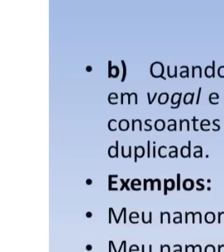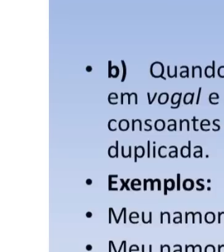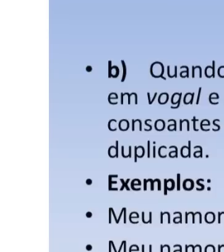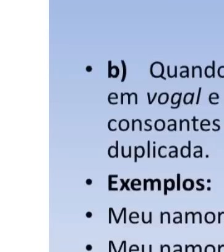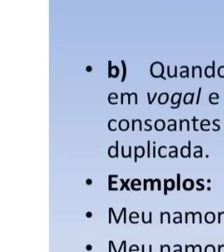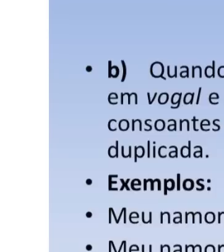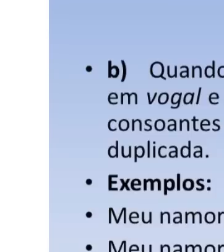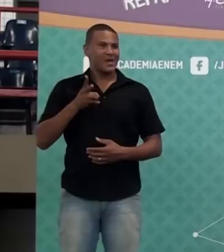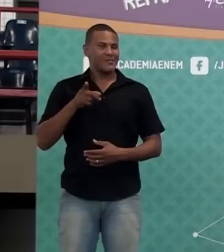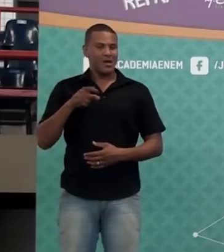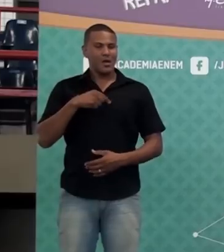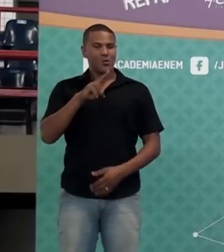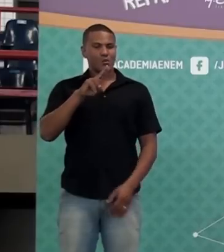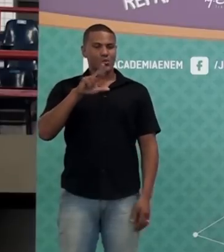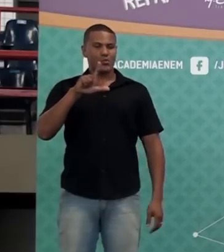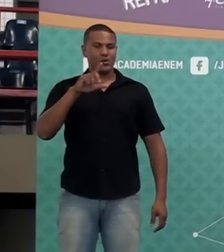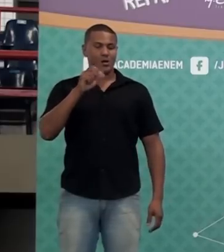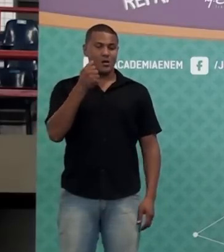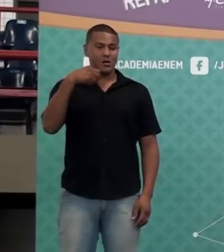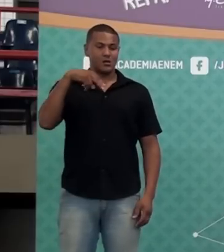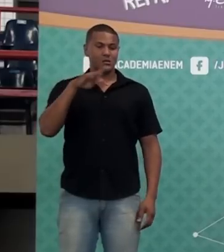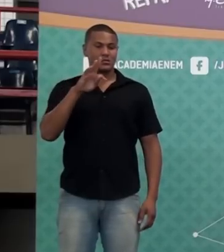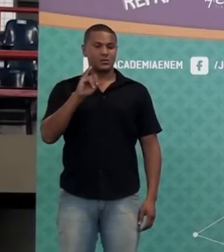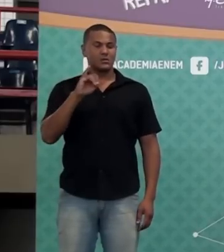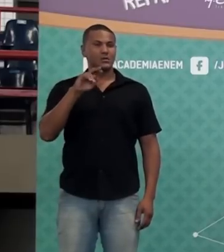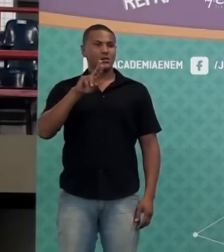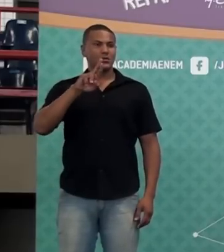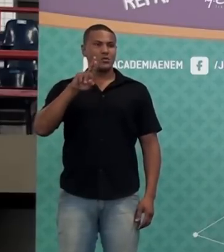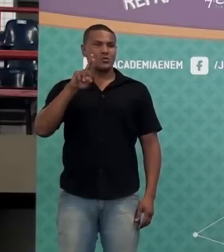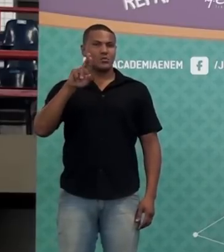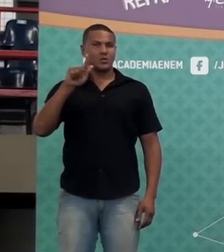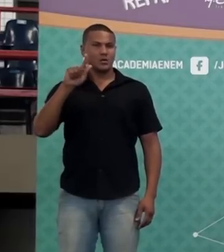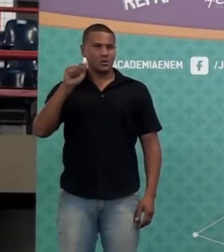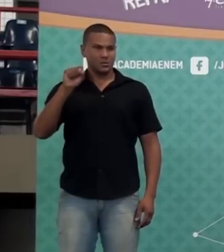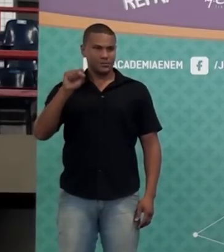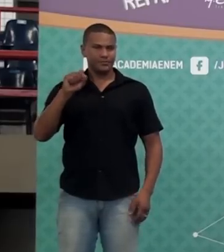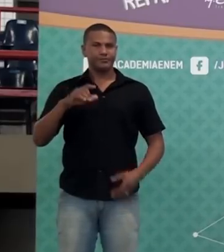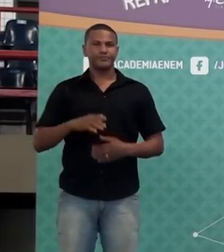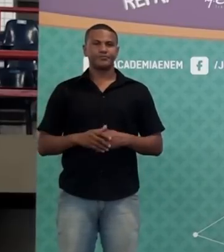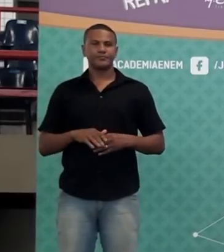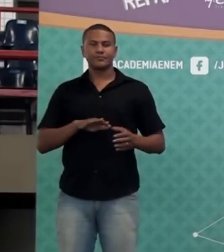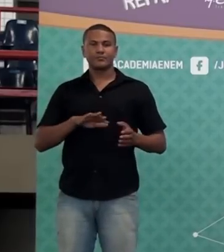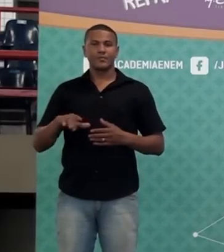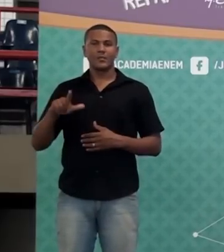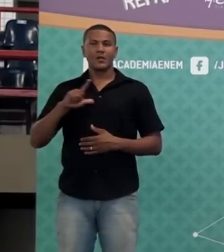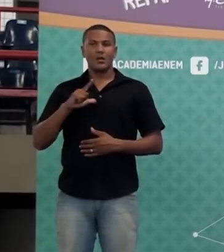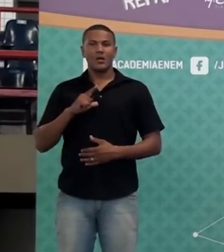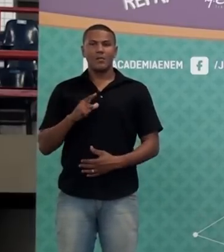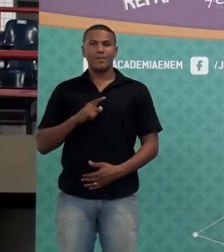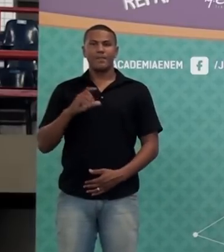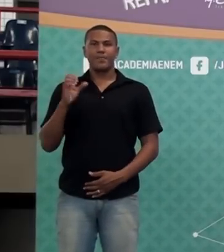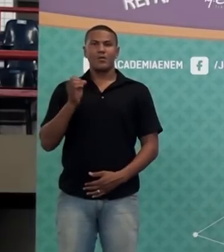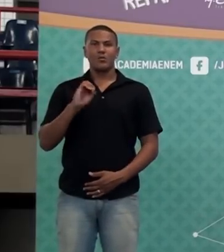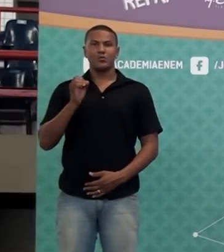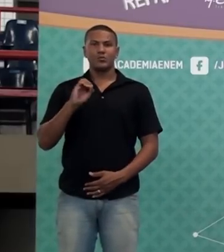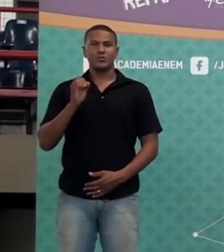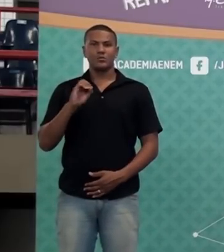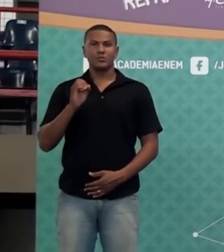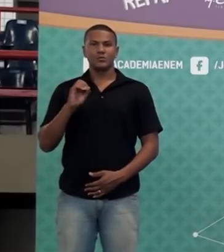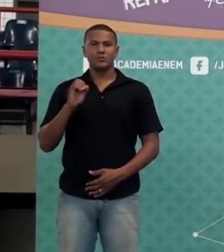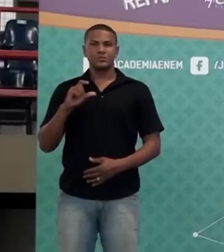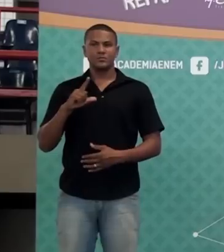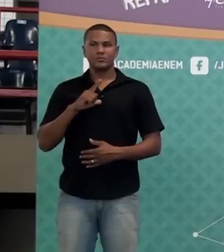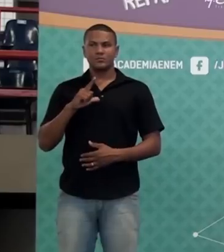nosso cearenseis. A gente escuta no mês de outubro muita gente dizer: fulano participou da